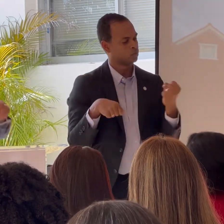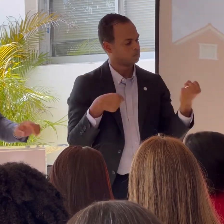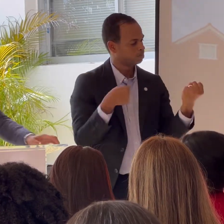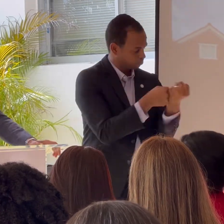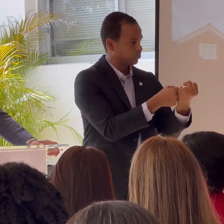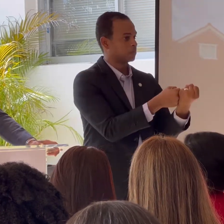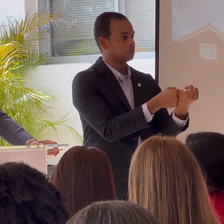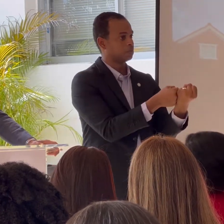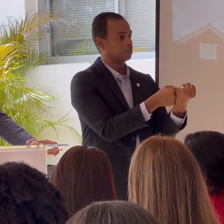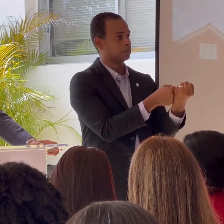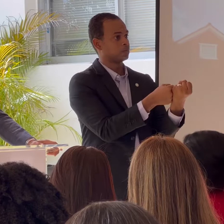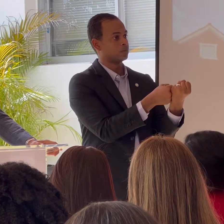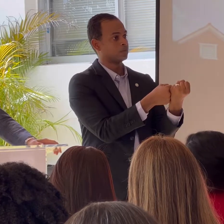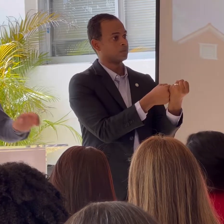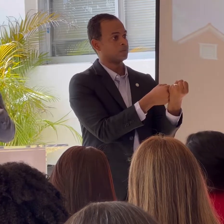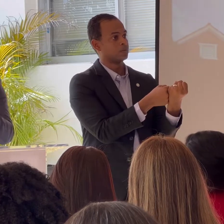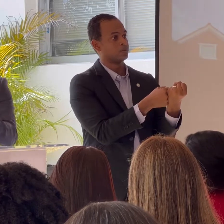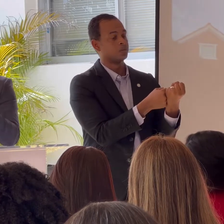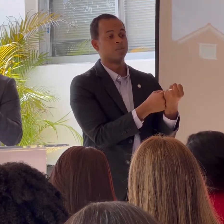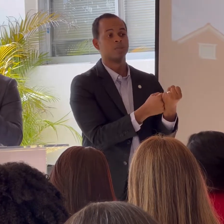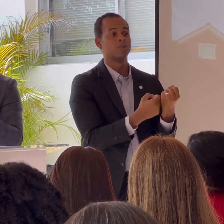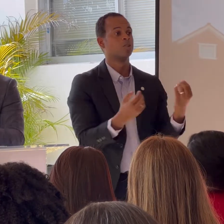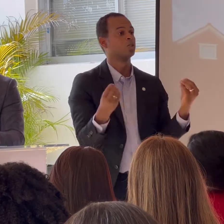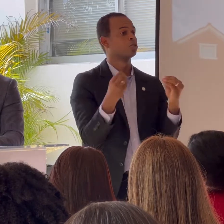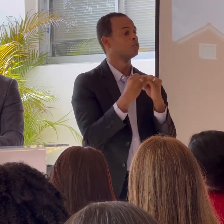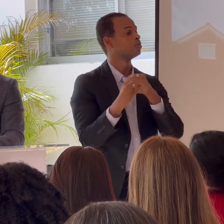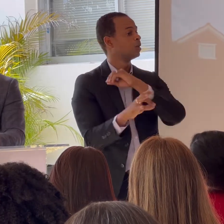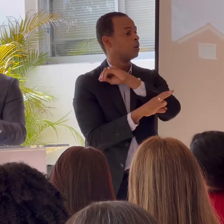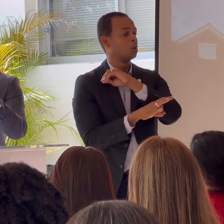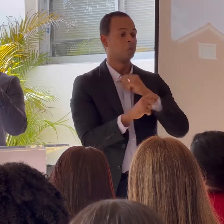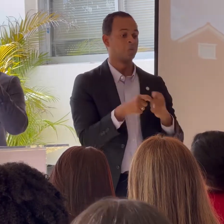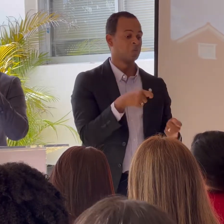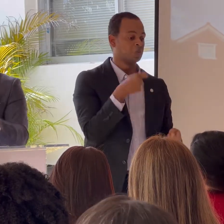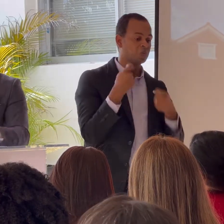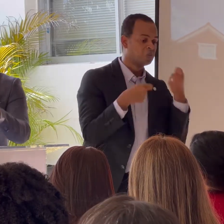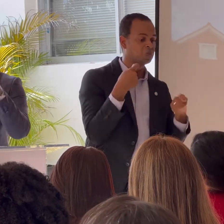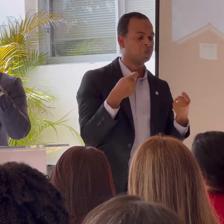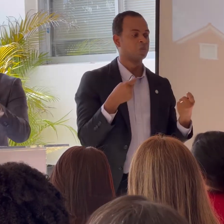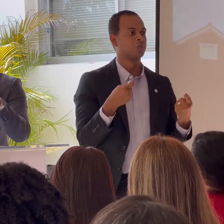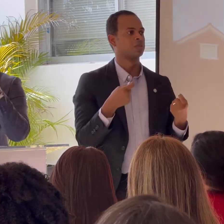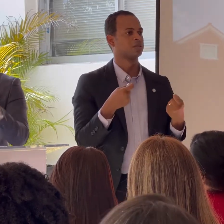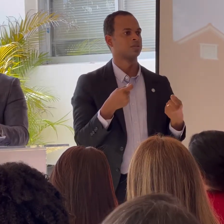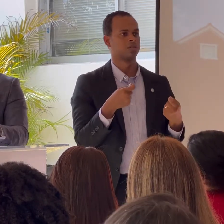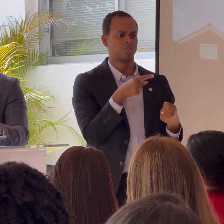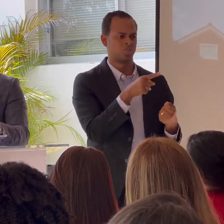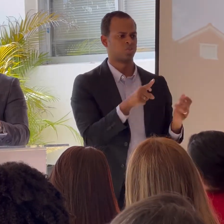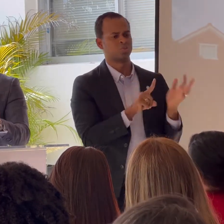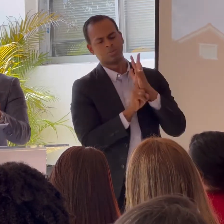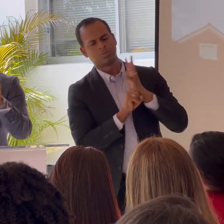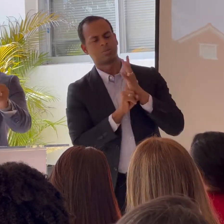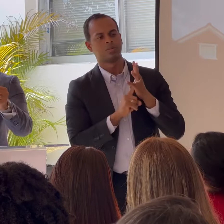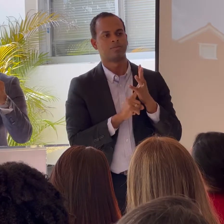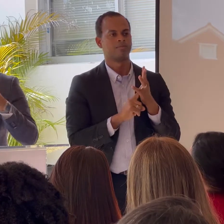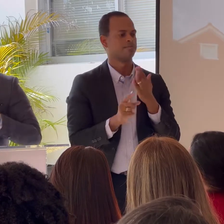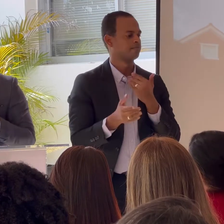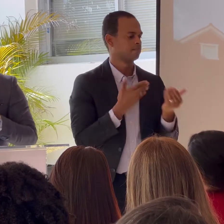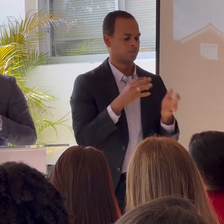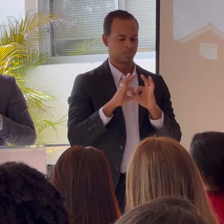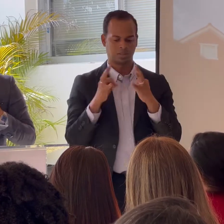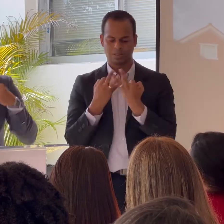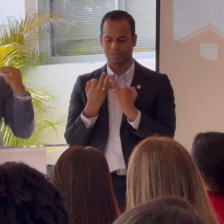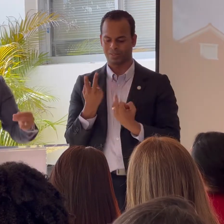socorrer. Y por más drogas que use y por más que nos abuses, la familia